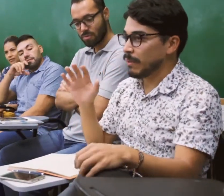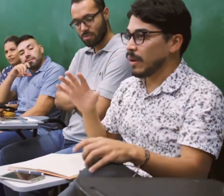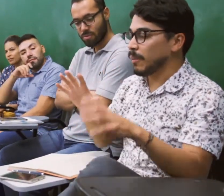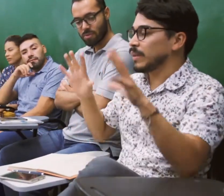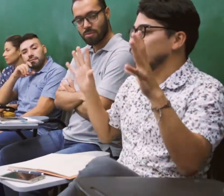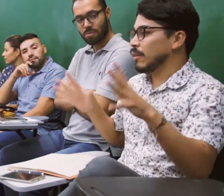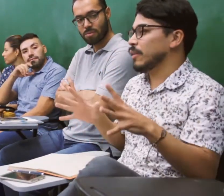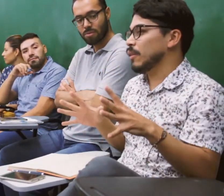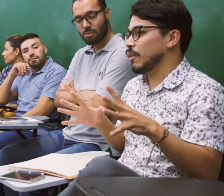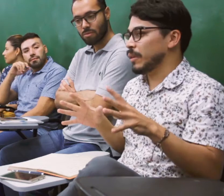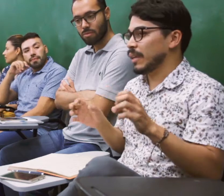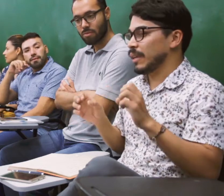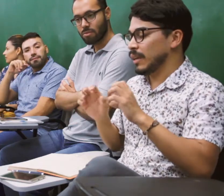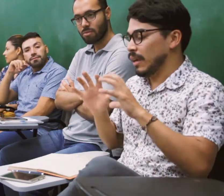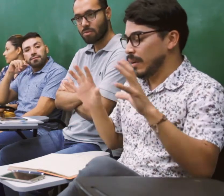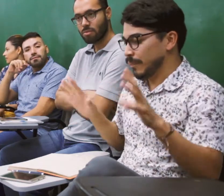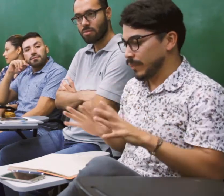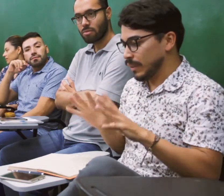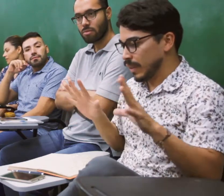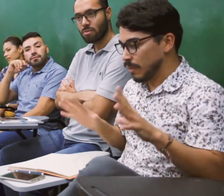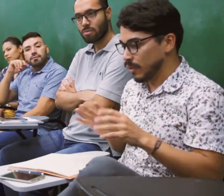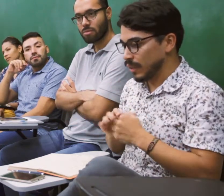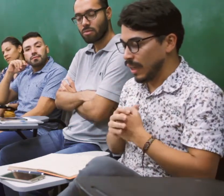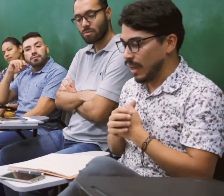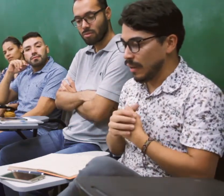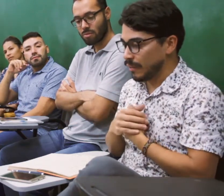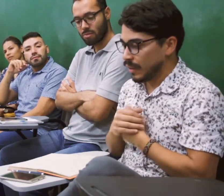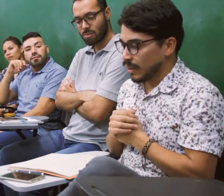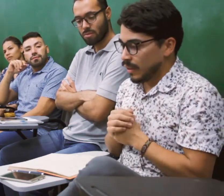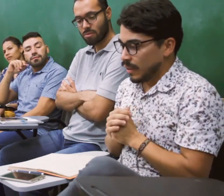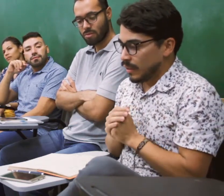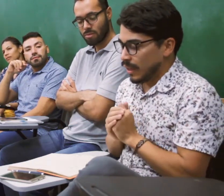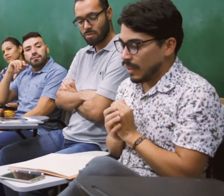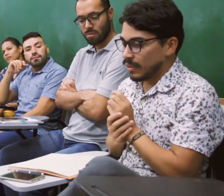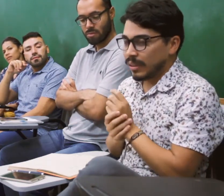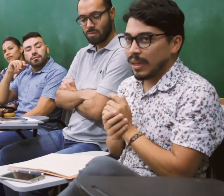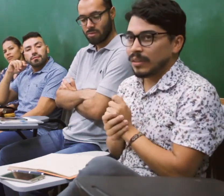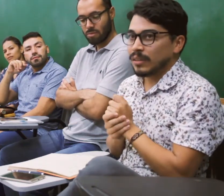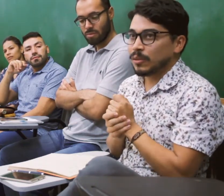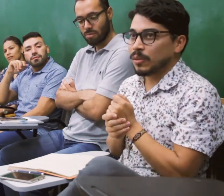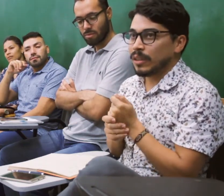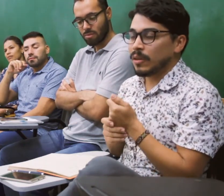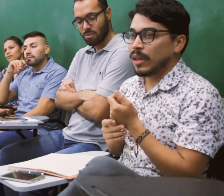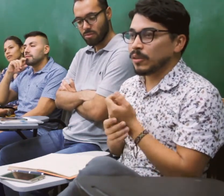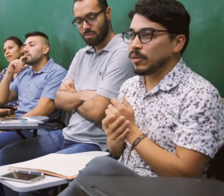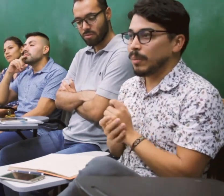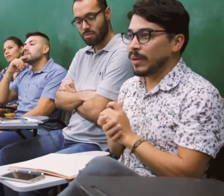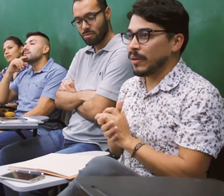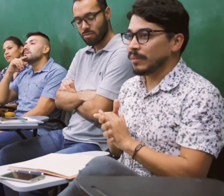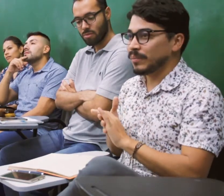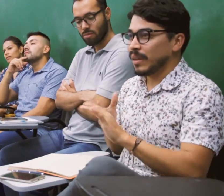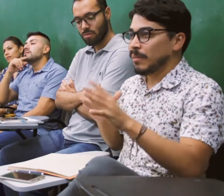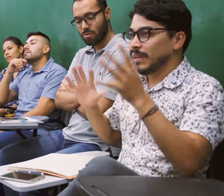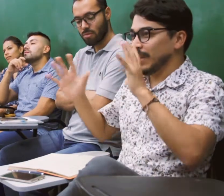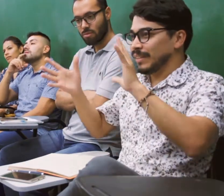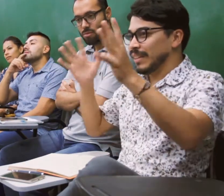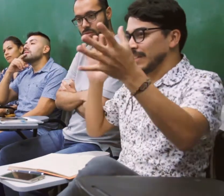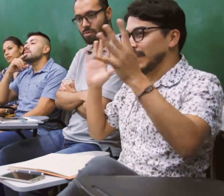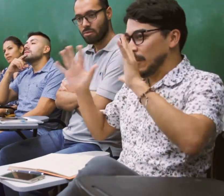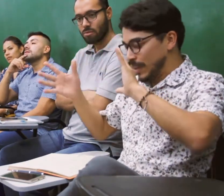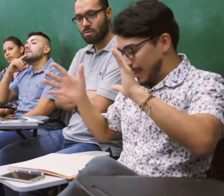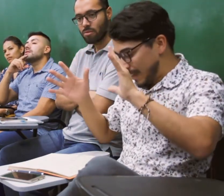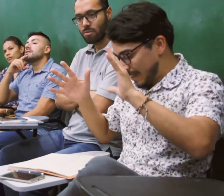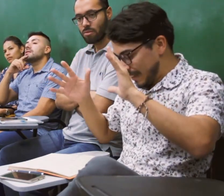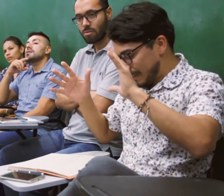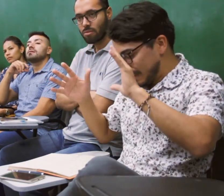El primero, pensándolo en términos de las instituciones de educación superior, pensarse en